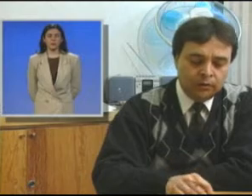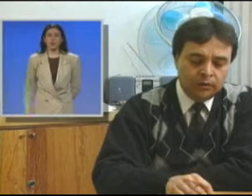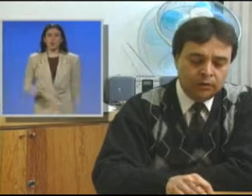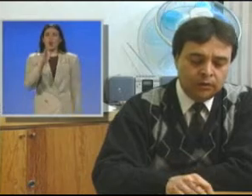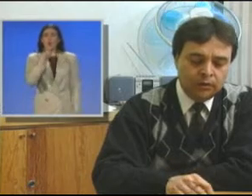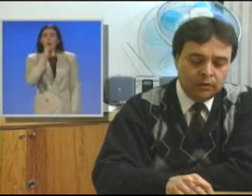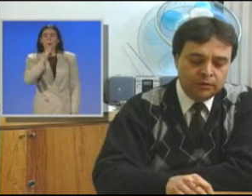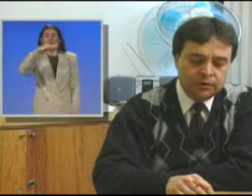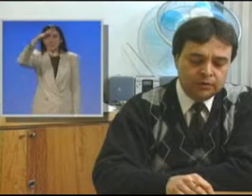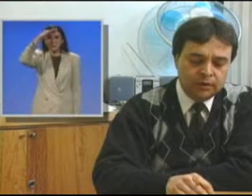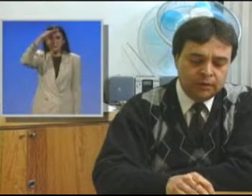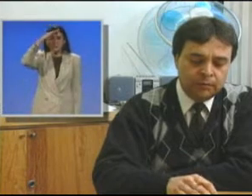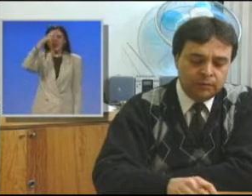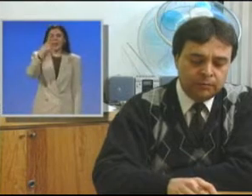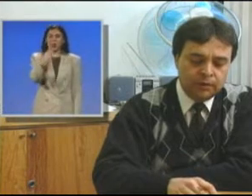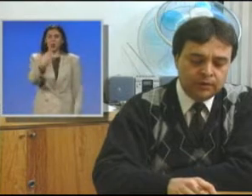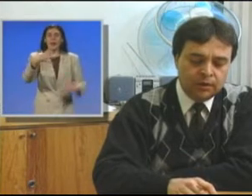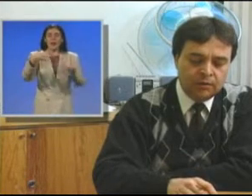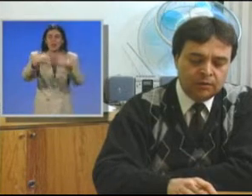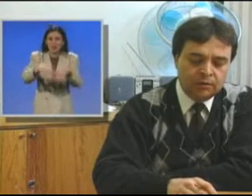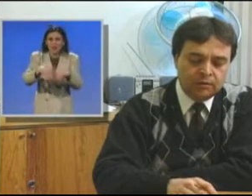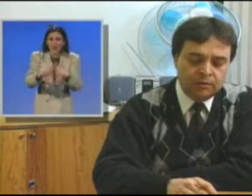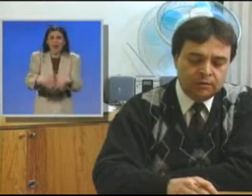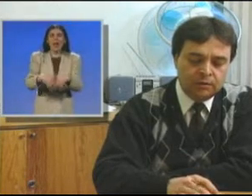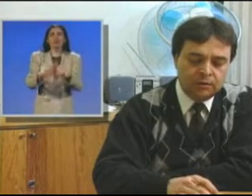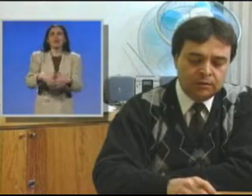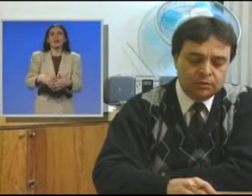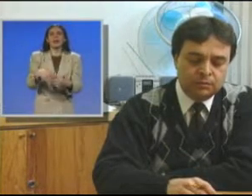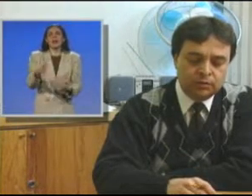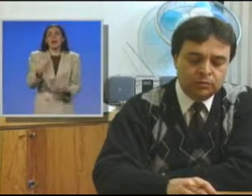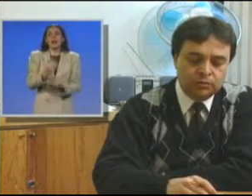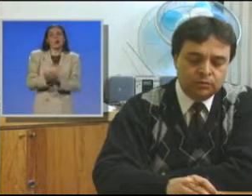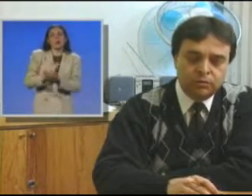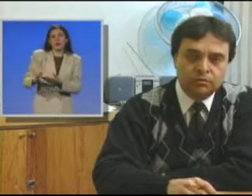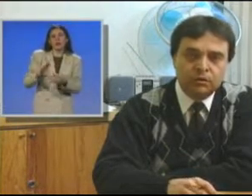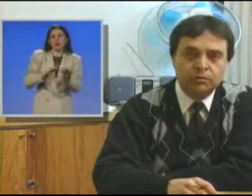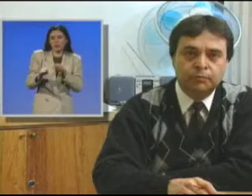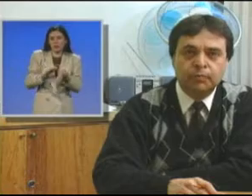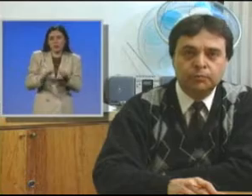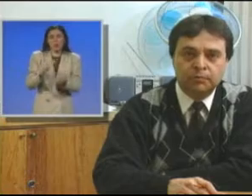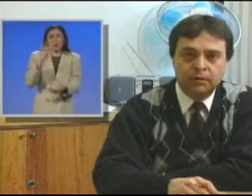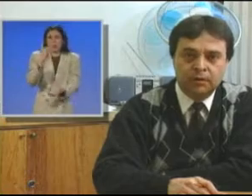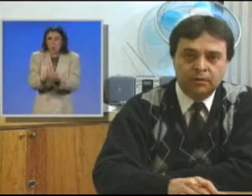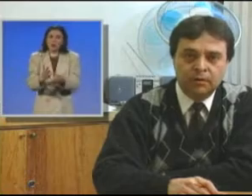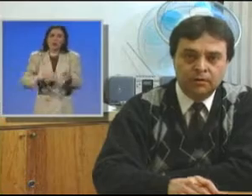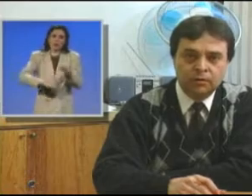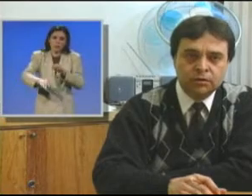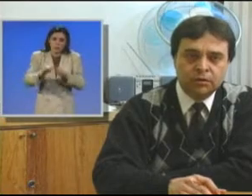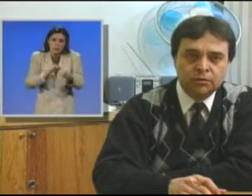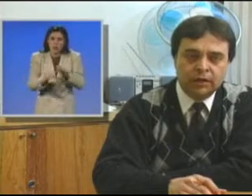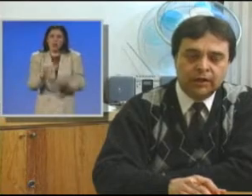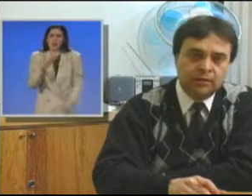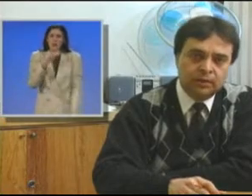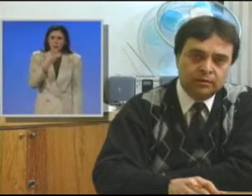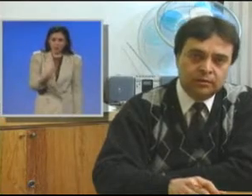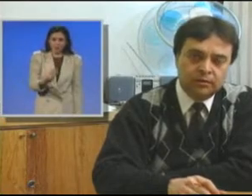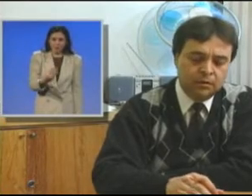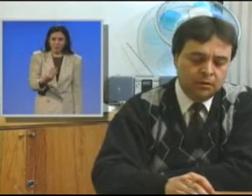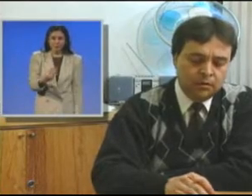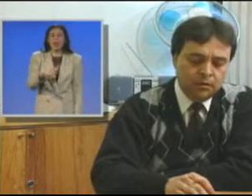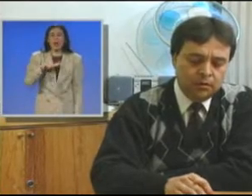Yo creo que hoy en día no puedes pensar en una empresa en aspectos que no sean los de productividad, que no sean los de